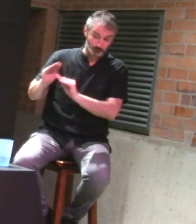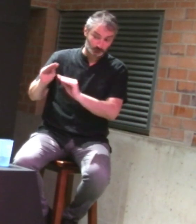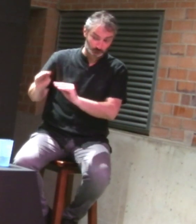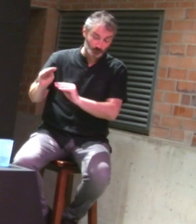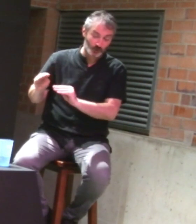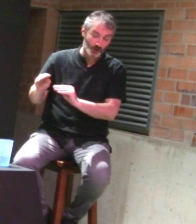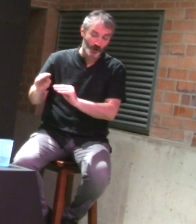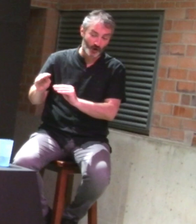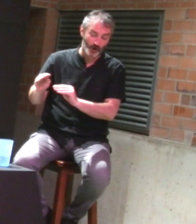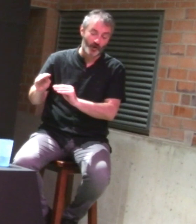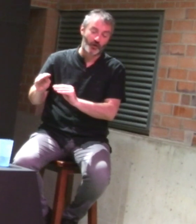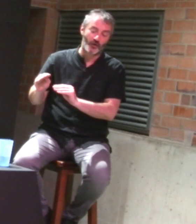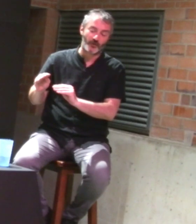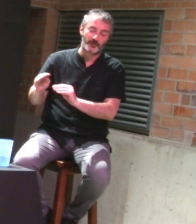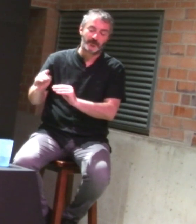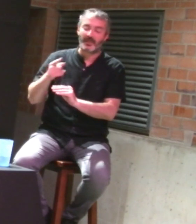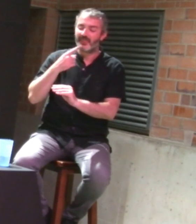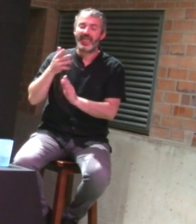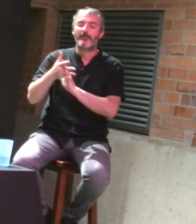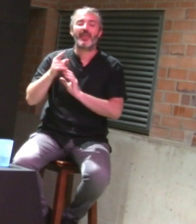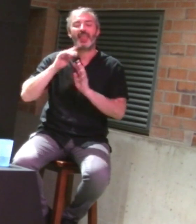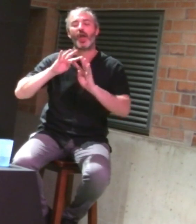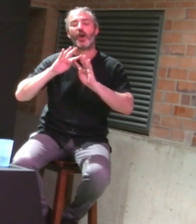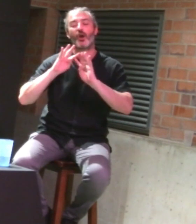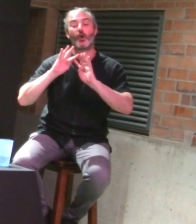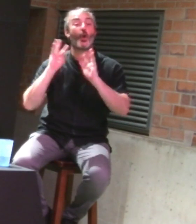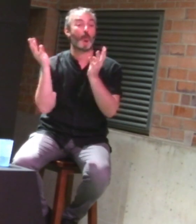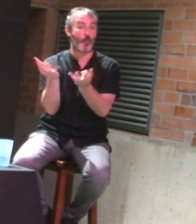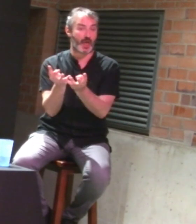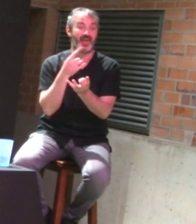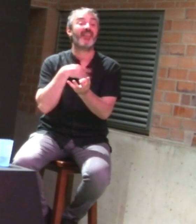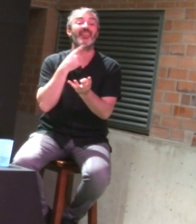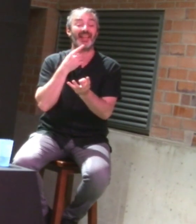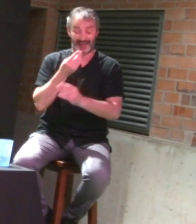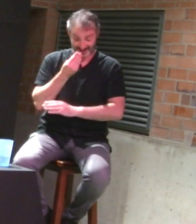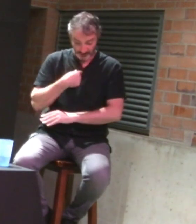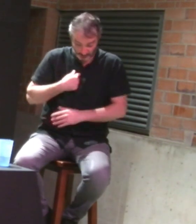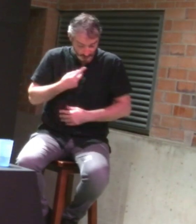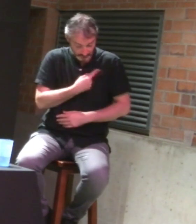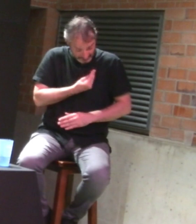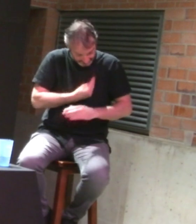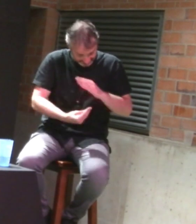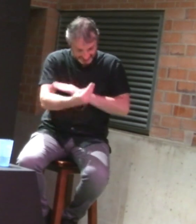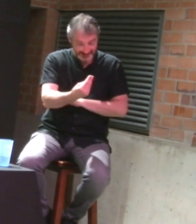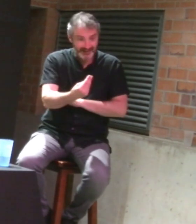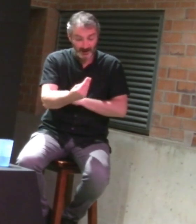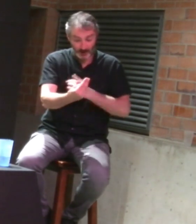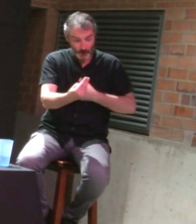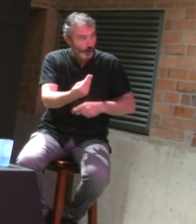que funcionen les comunes de Fourier, que els nadons són educats en col·lectivitat, que hi ha